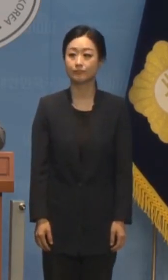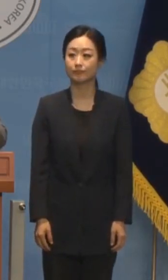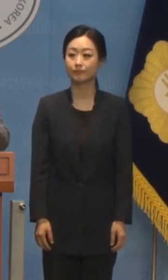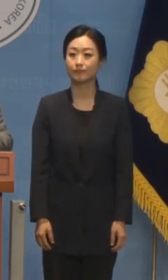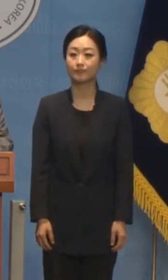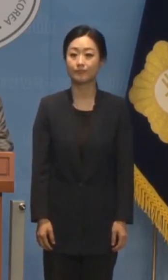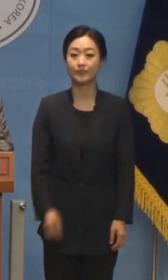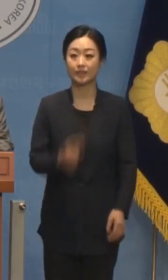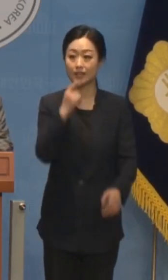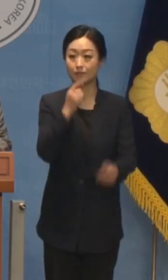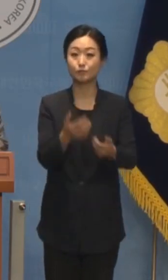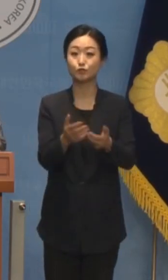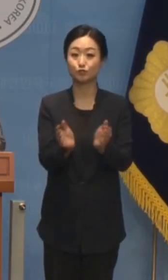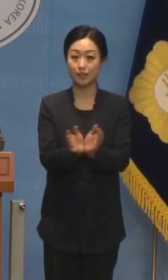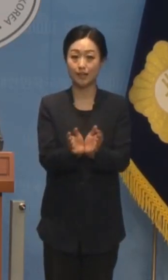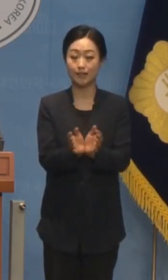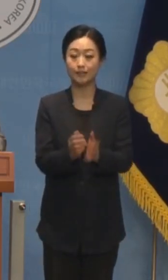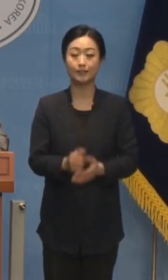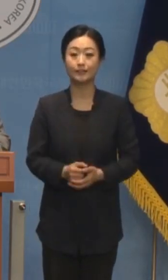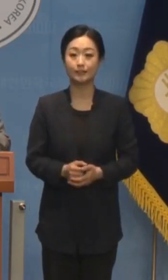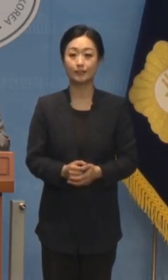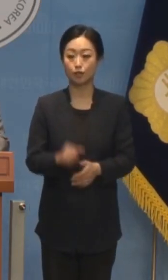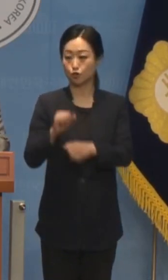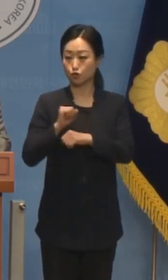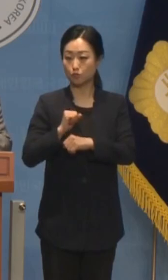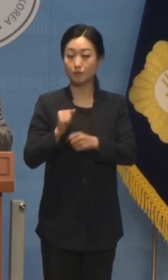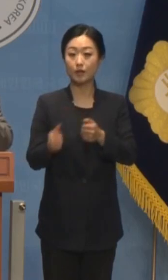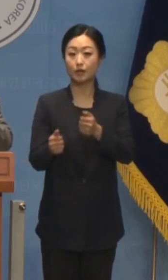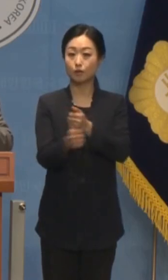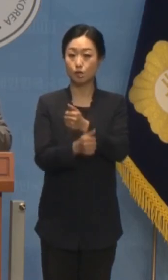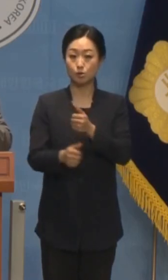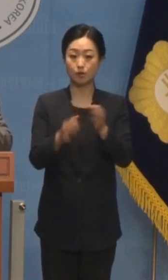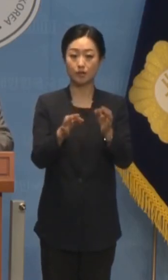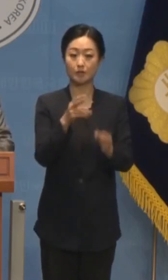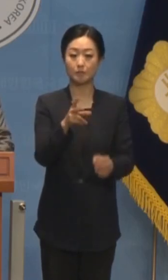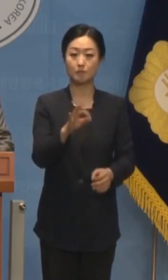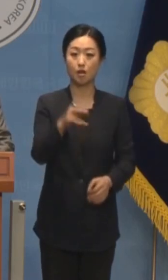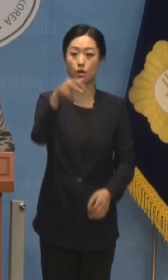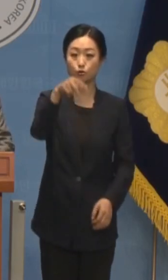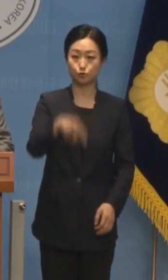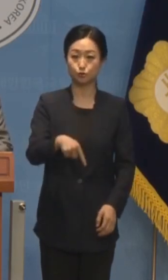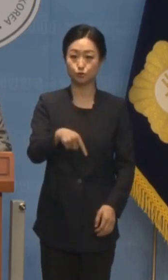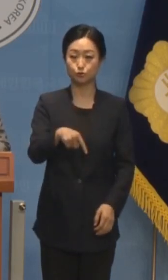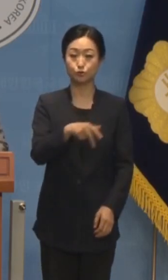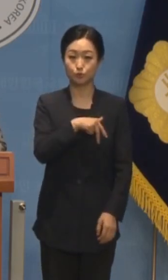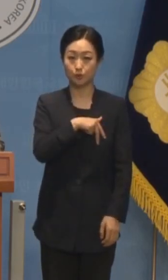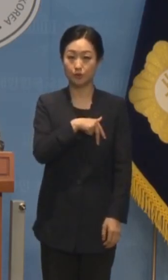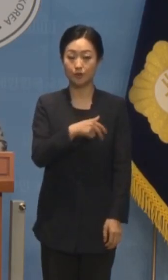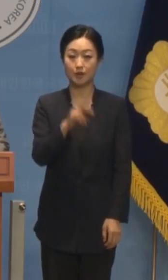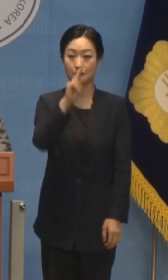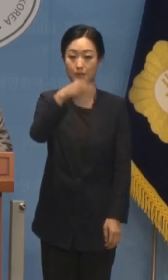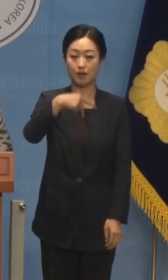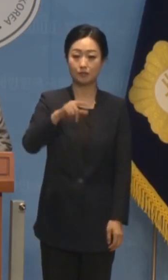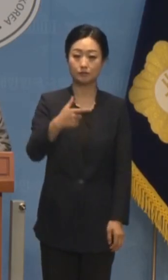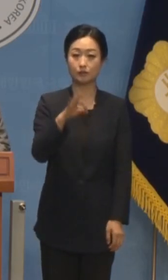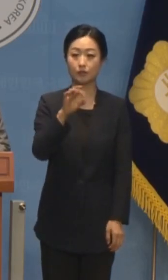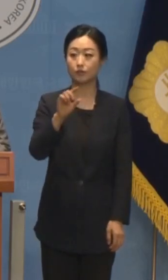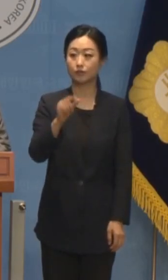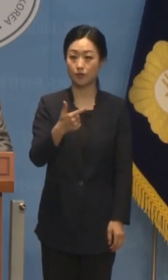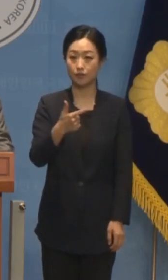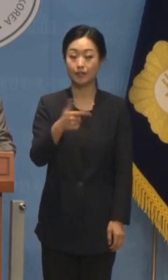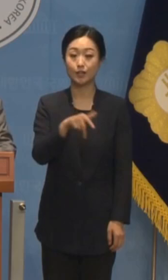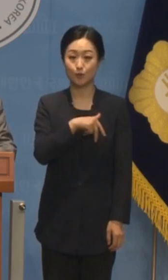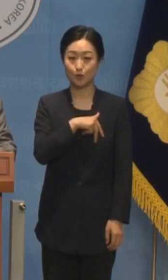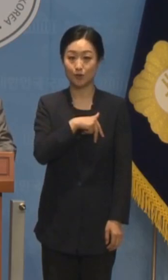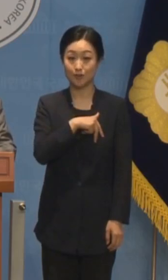네 더불어민주당 국방위 김병주 위원과 우리 박선원 위원 같이